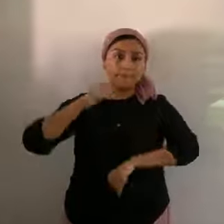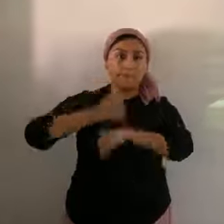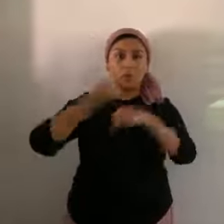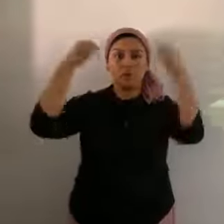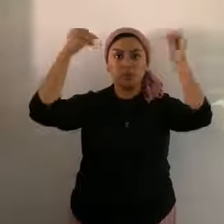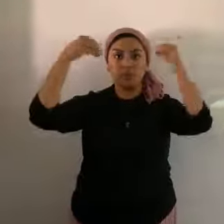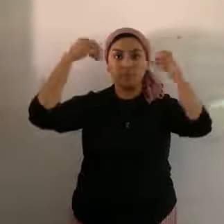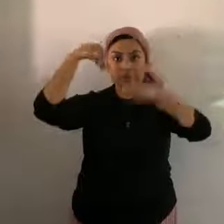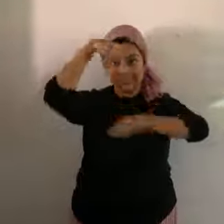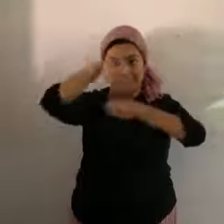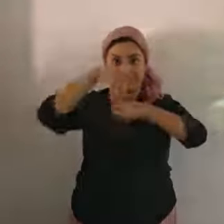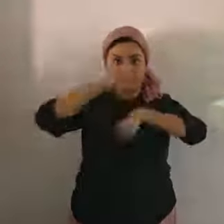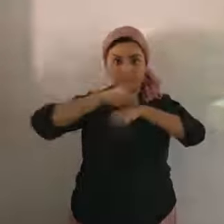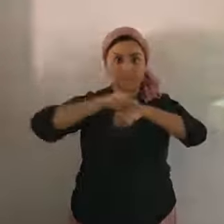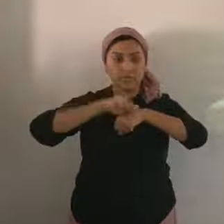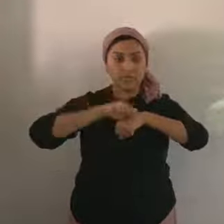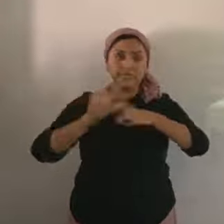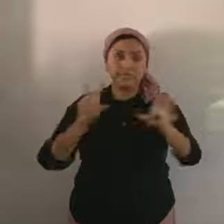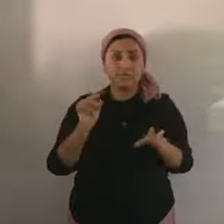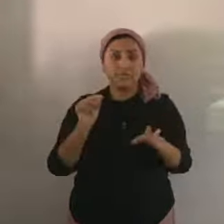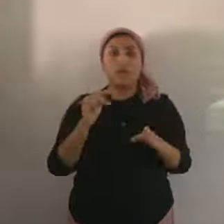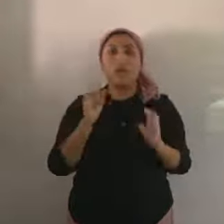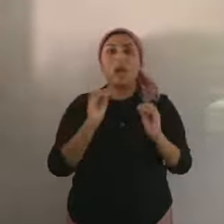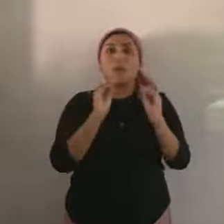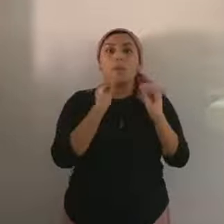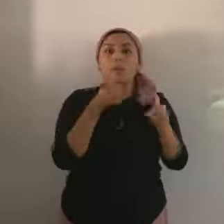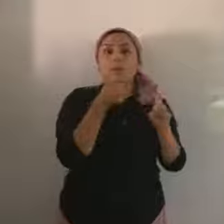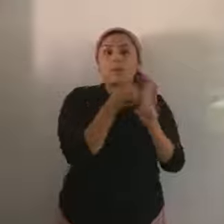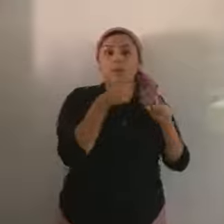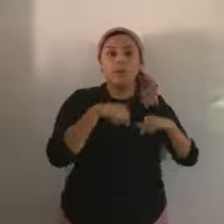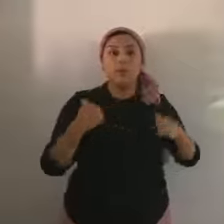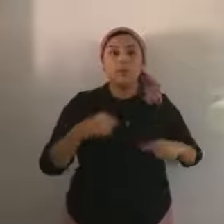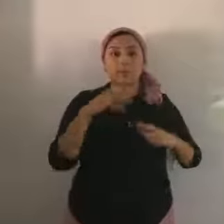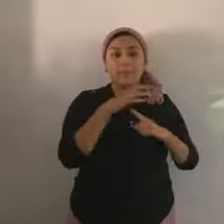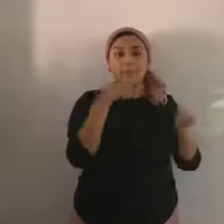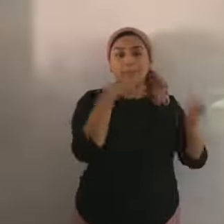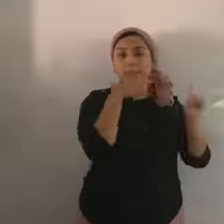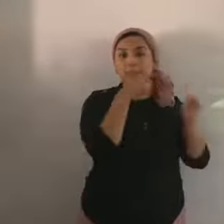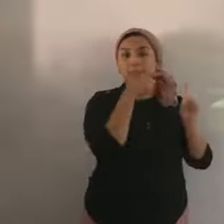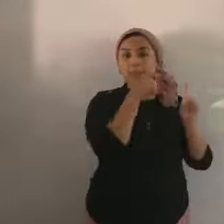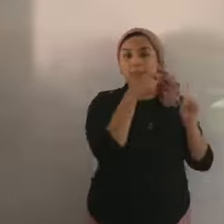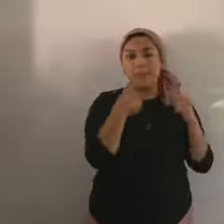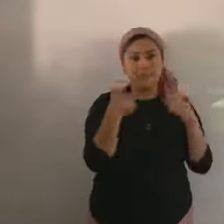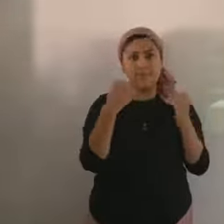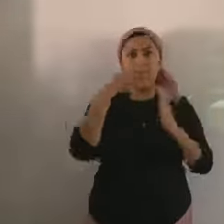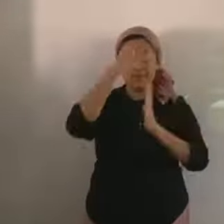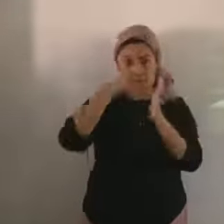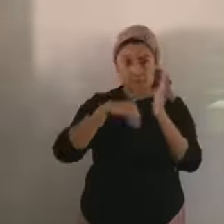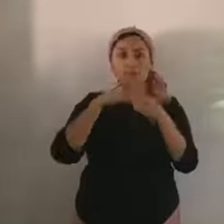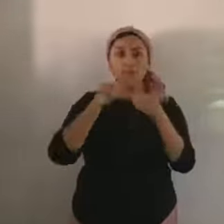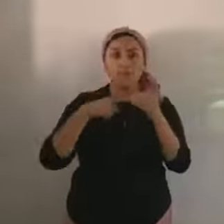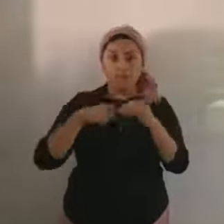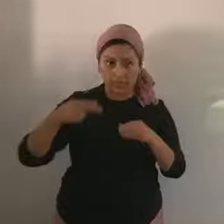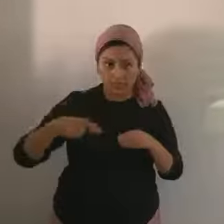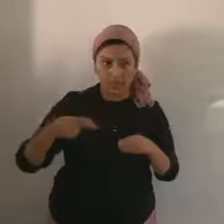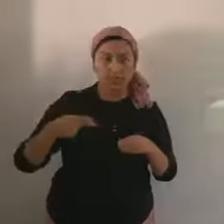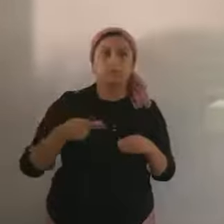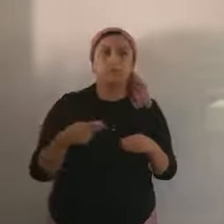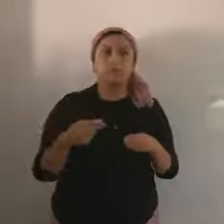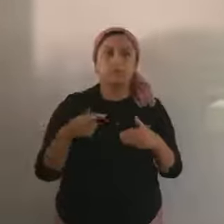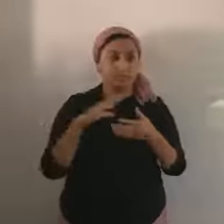mercado. Eso lo puso el sumo Cohen Caifás, y hay muchos escritos sobre la historia, y Flavio Josefo